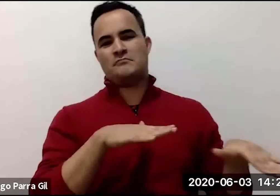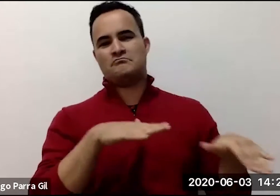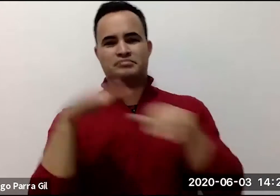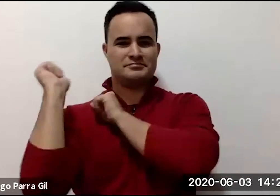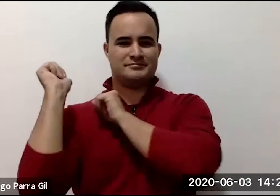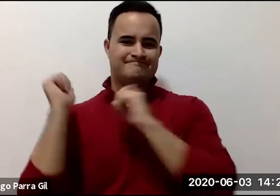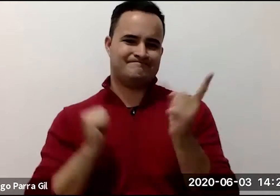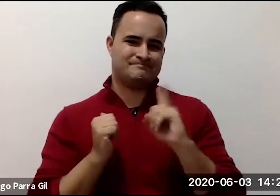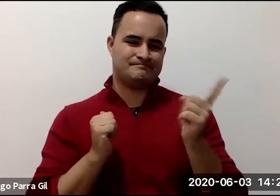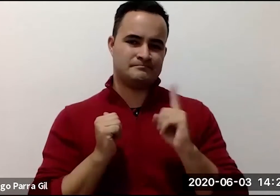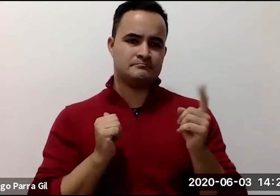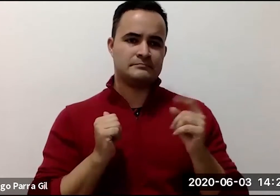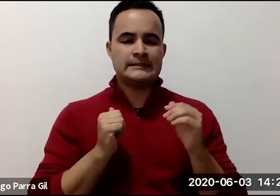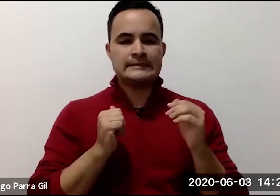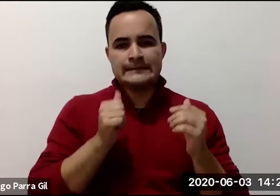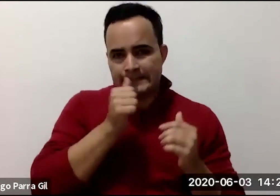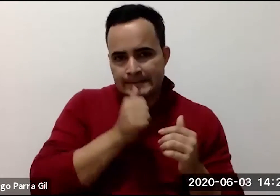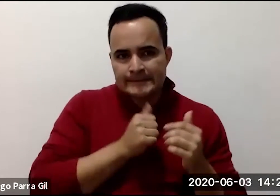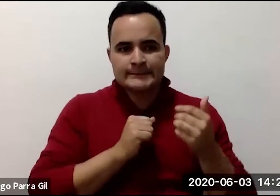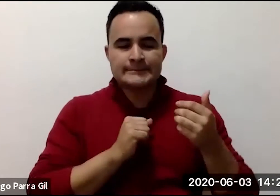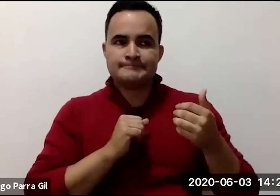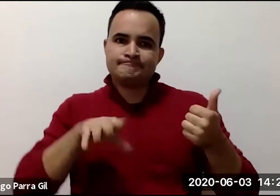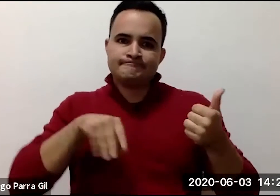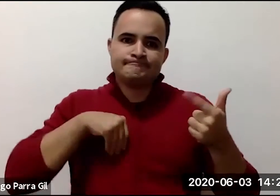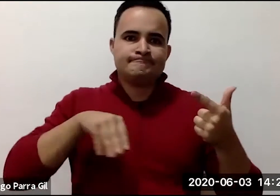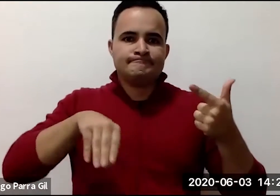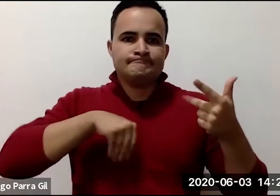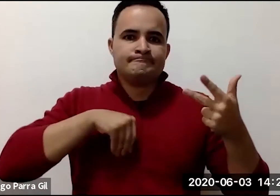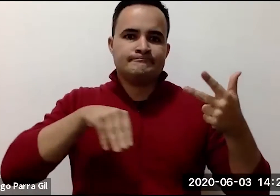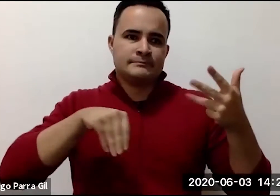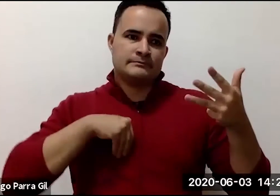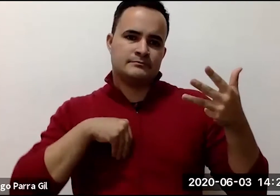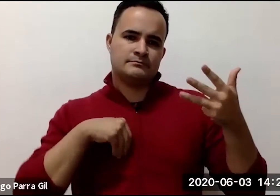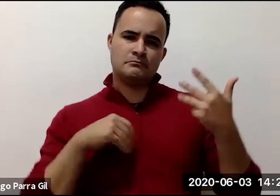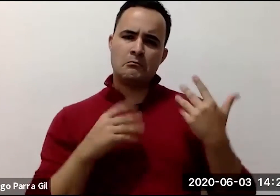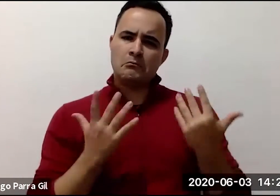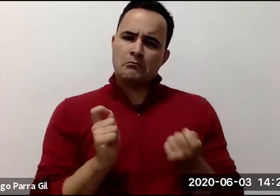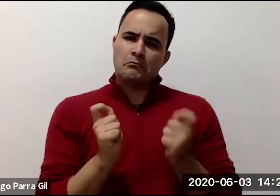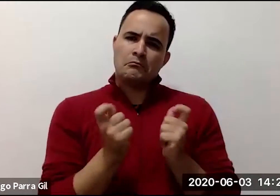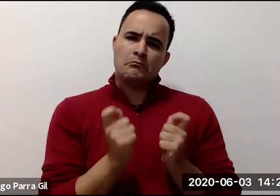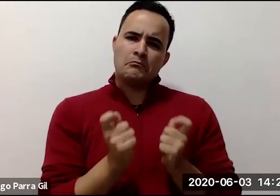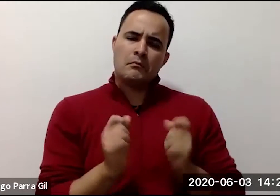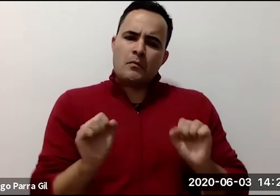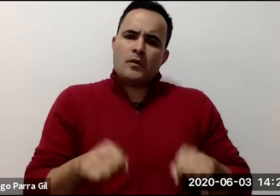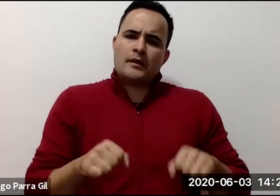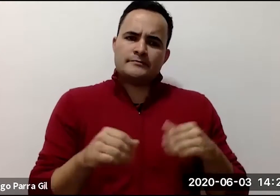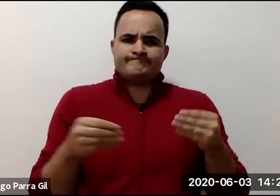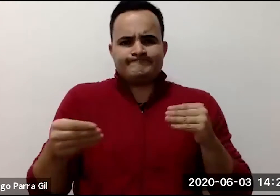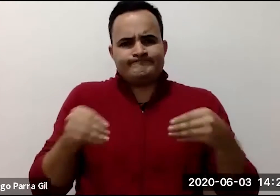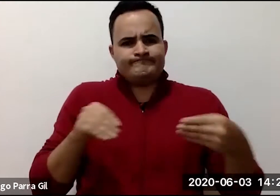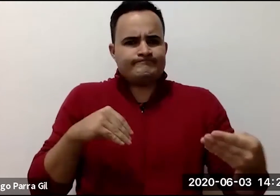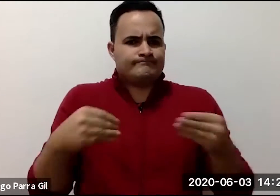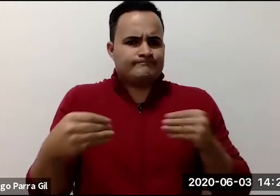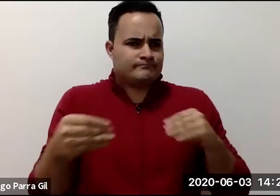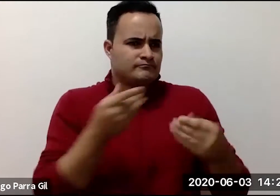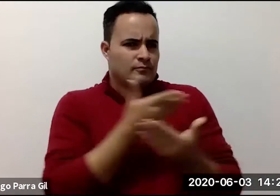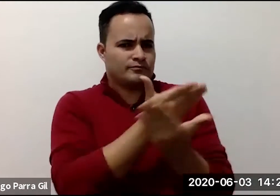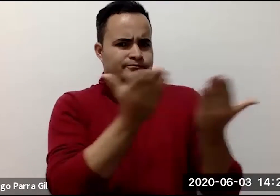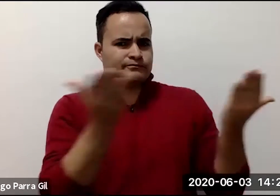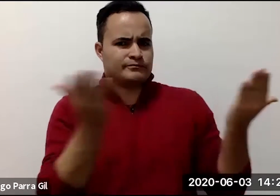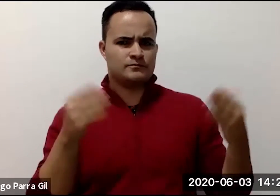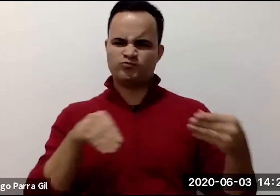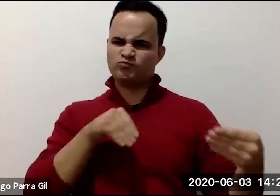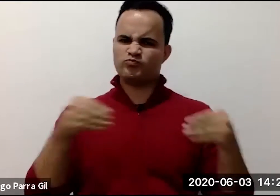pueden hacer ajustes o tener flexibilidad o para que no sean tan rígidos